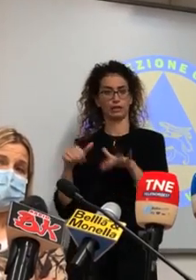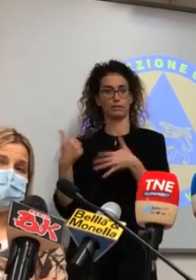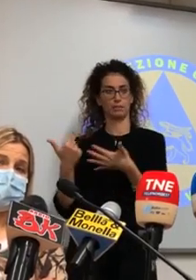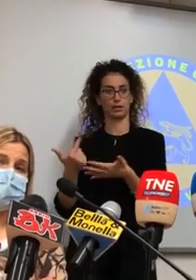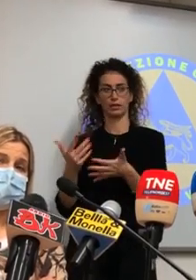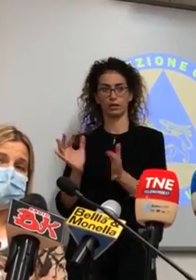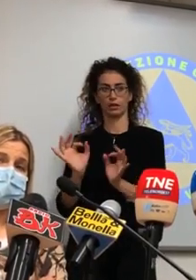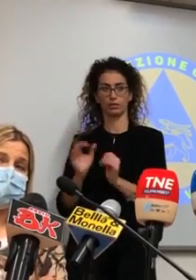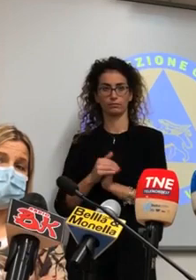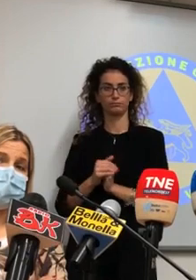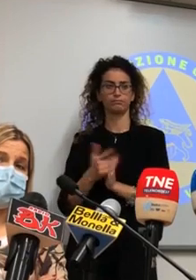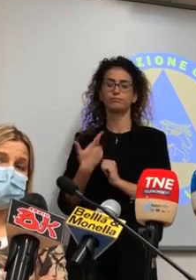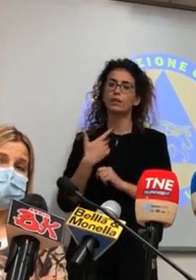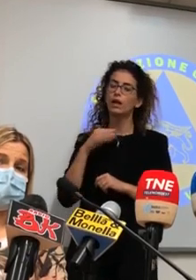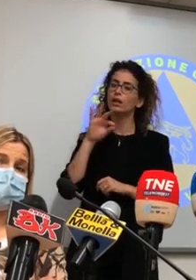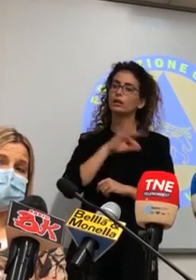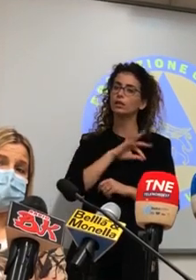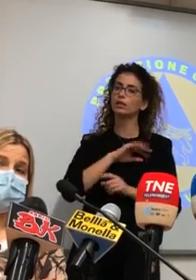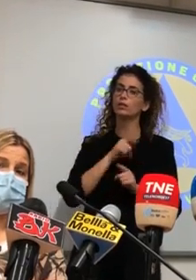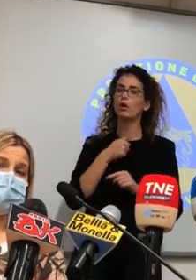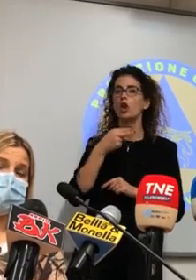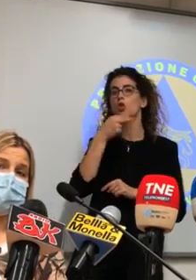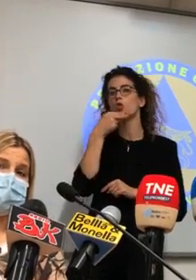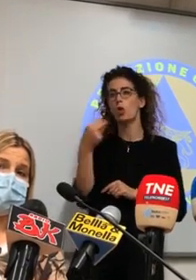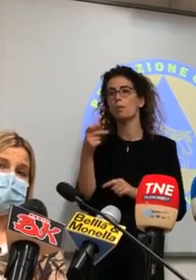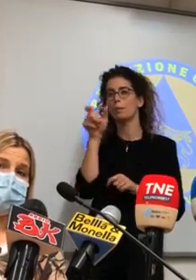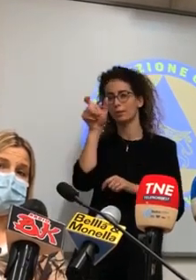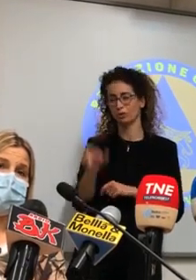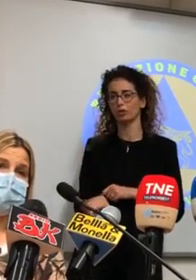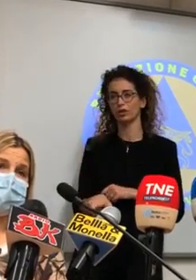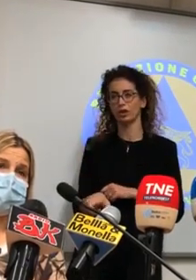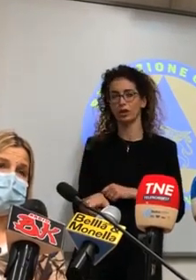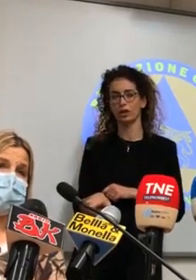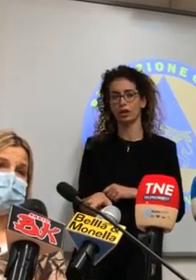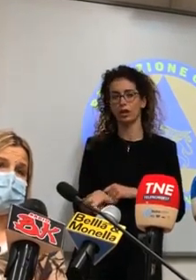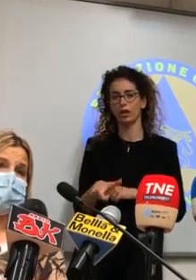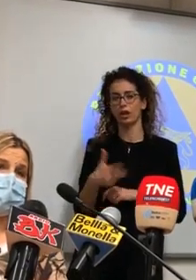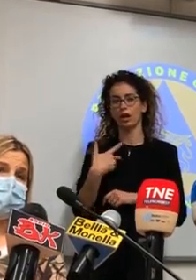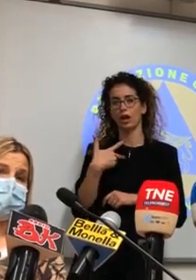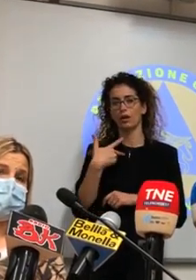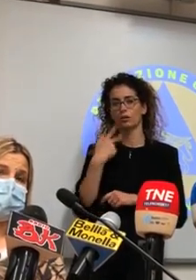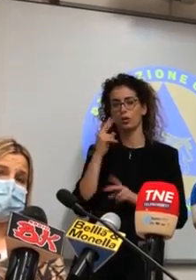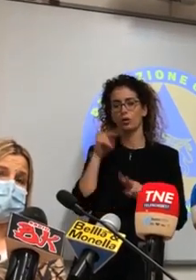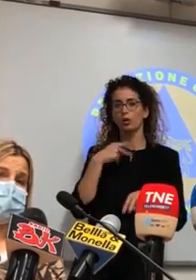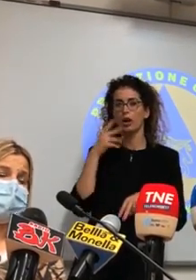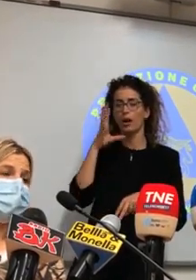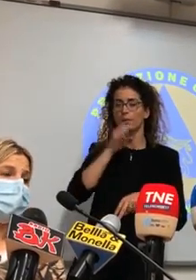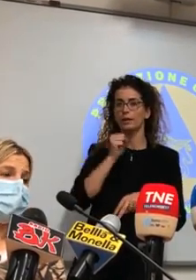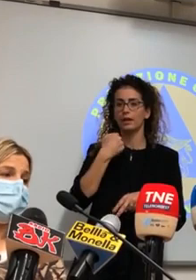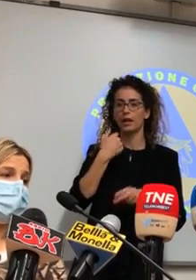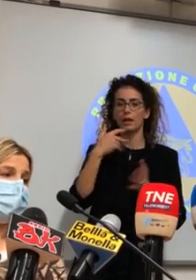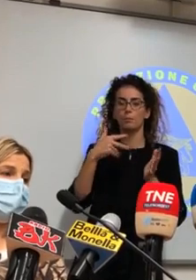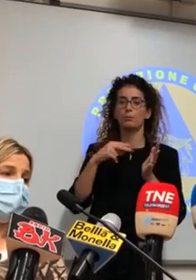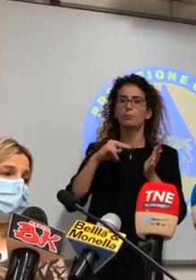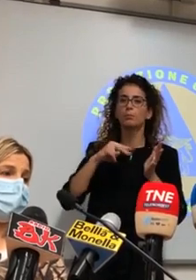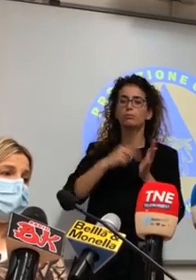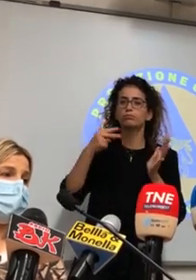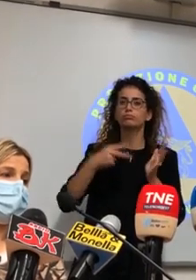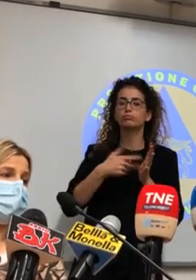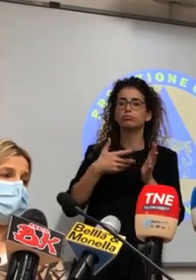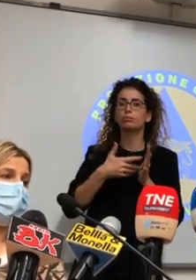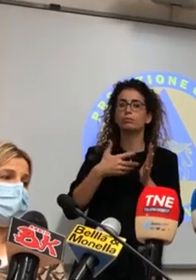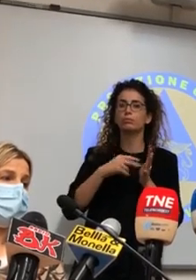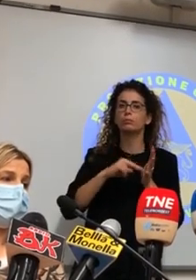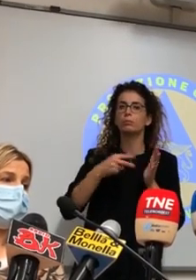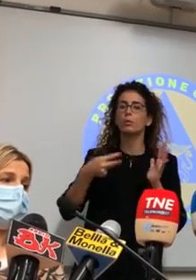6 mesi. Sarebbe interessante sapere il nome per verificare dov'è il problema informatico, perché magari ci aiuta